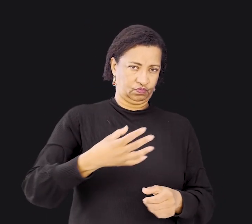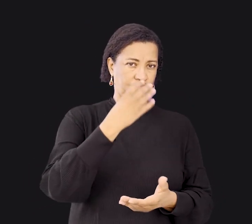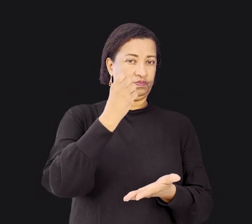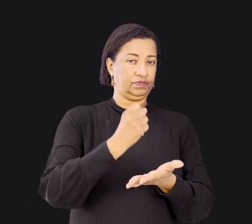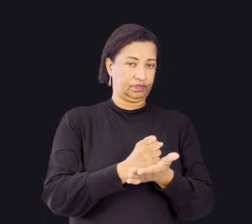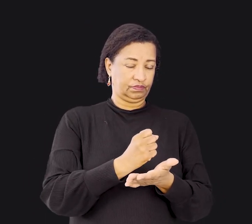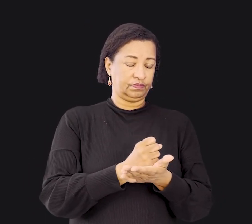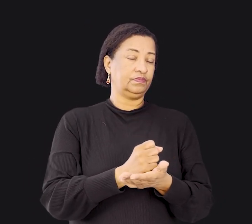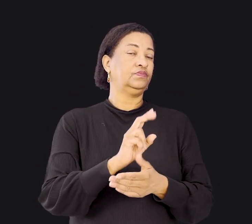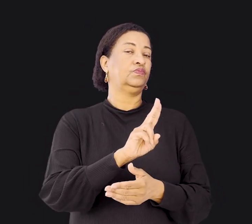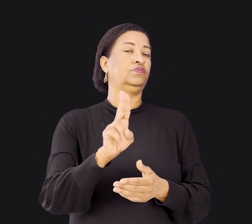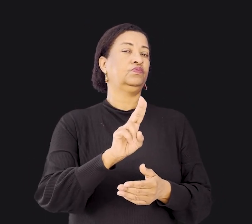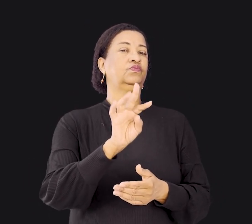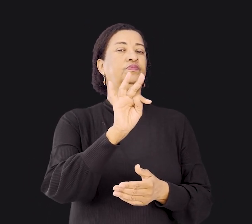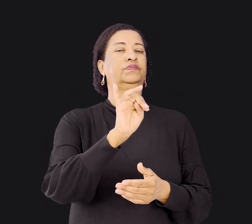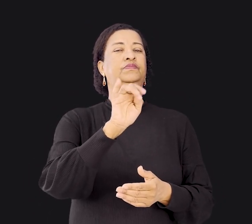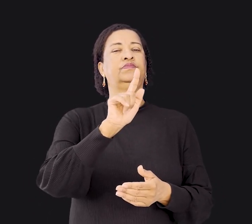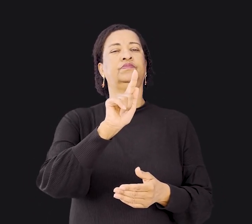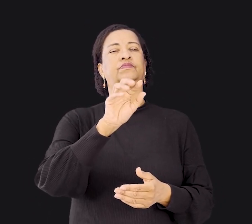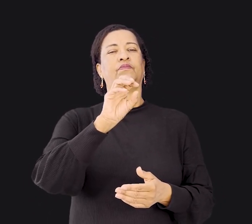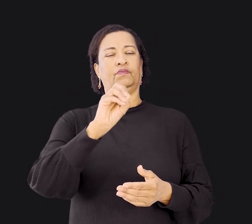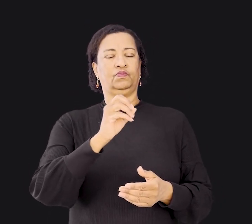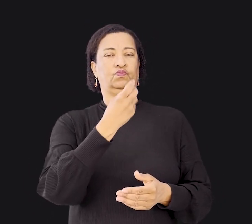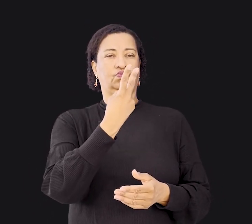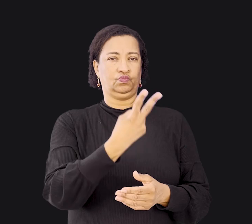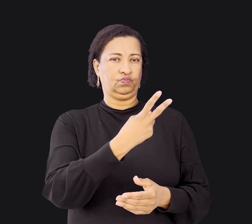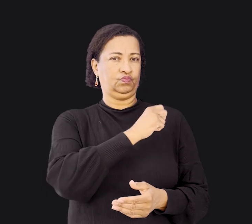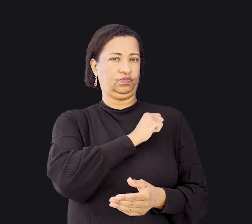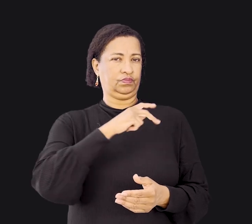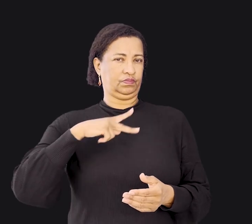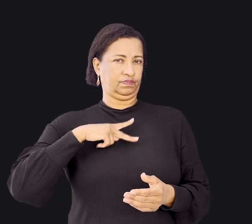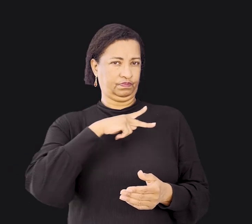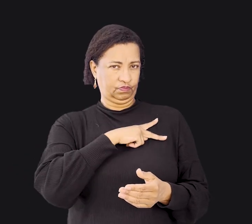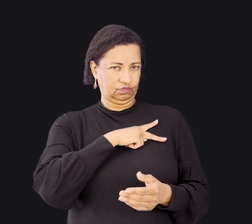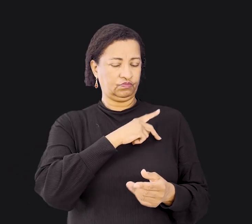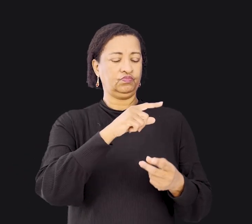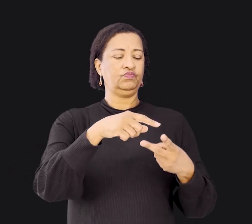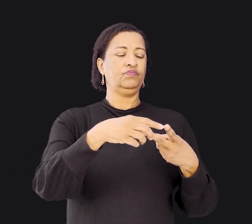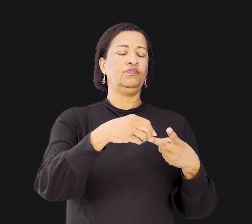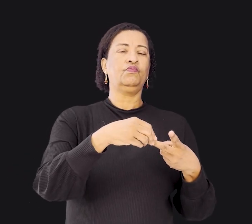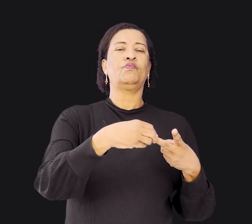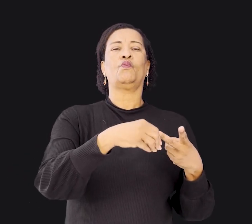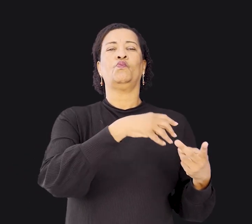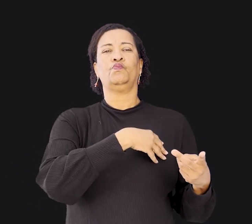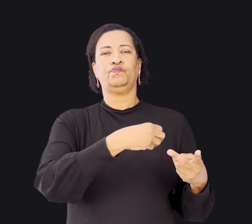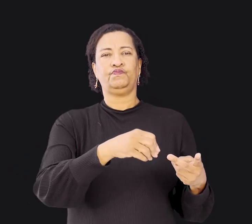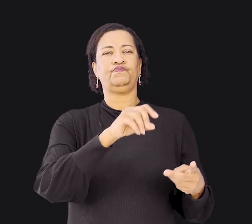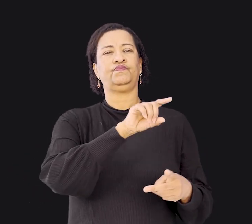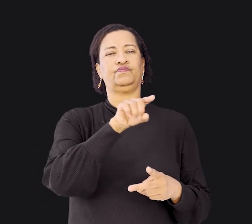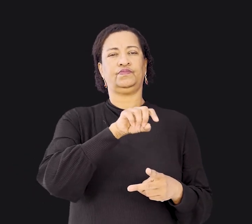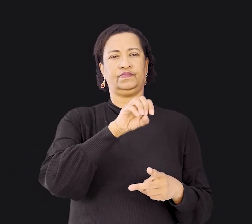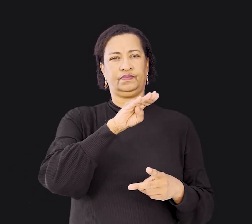Tiago. 2 apóstolos, o Tiago, filho de Zebedeu, e o Tiago, filho de